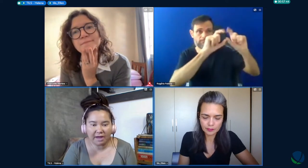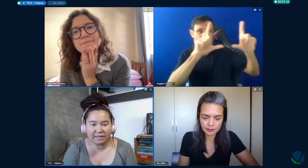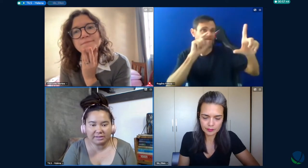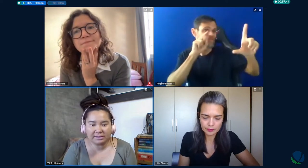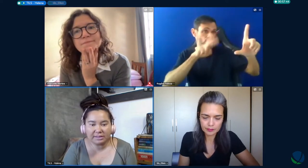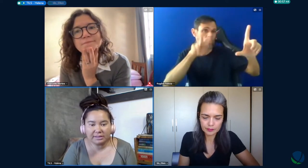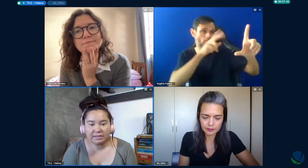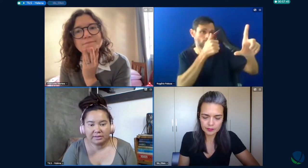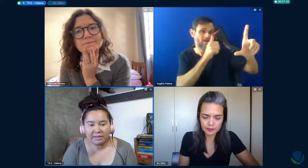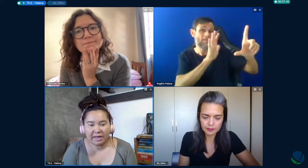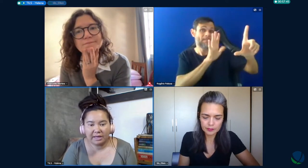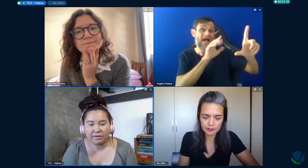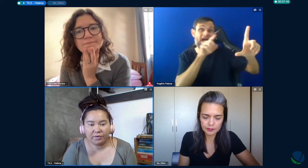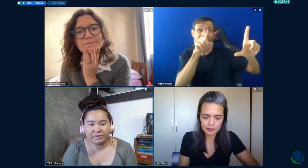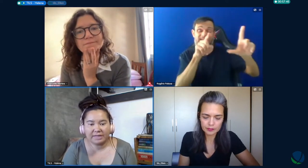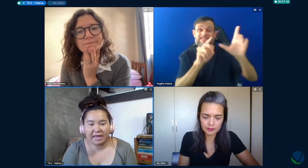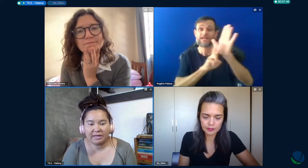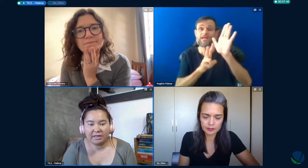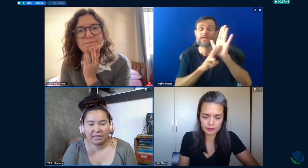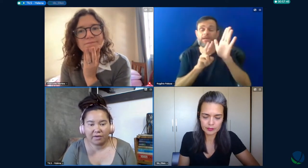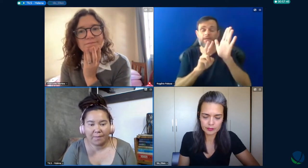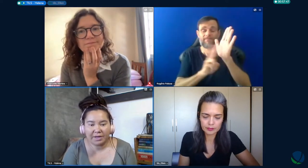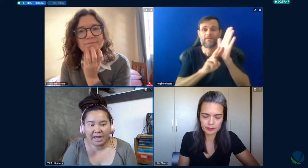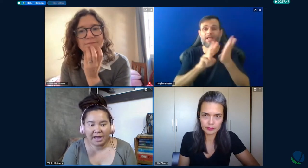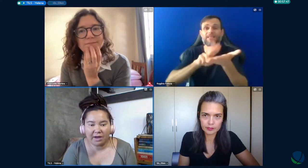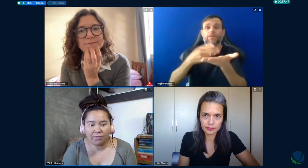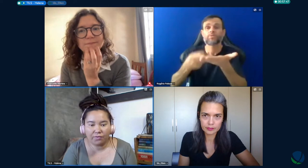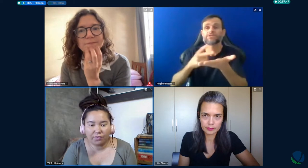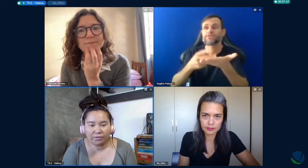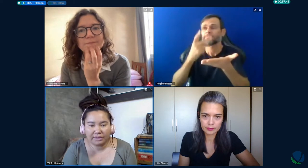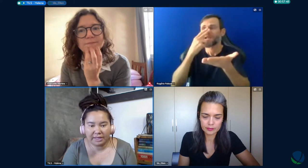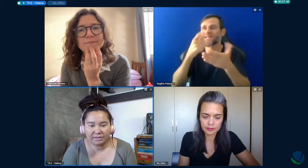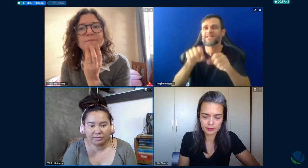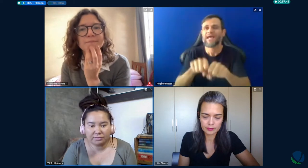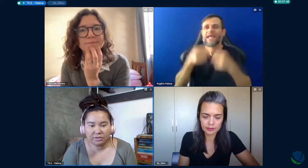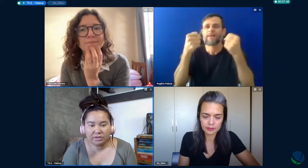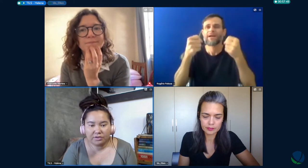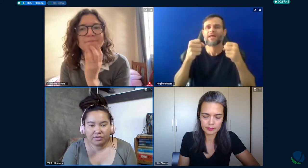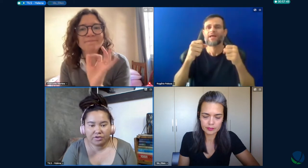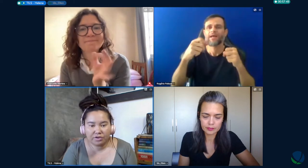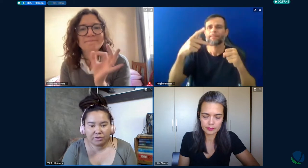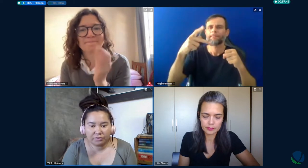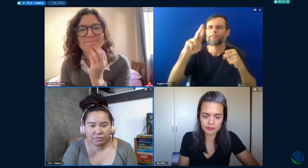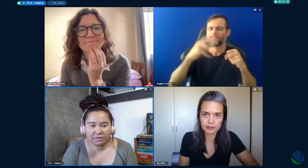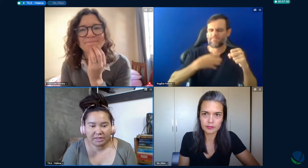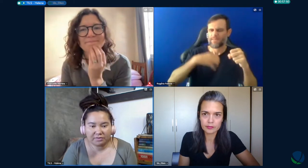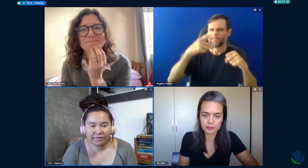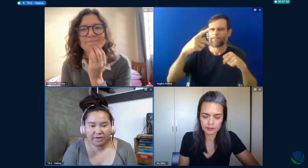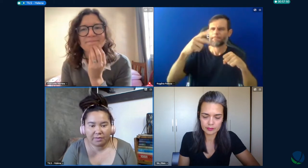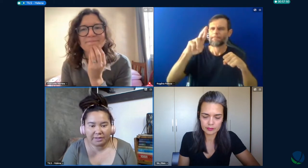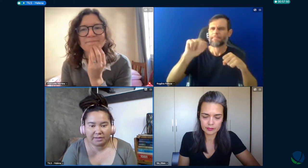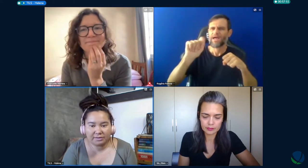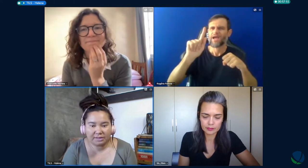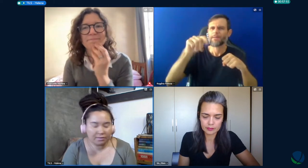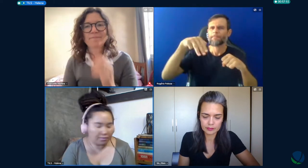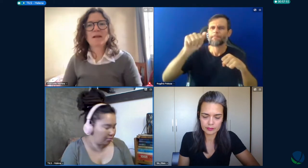muitas falhas, né? Ele não consegue acompanhar o contexto do texto